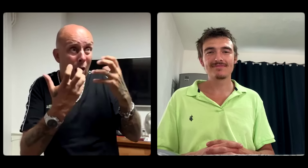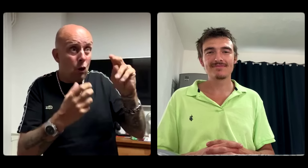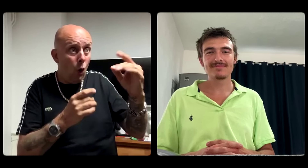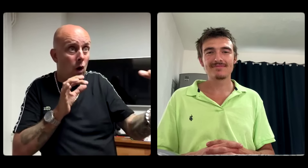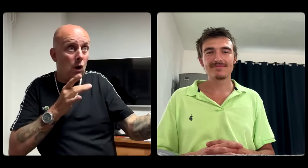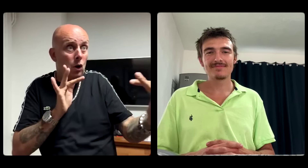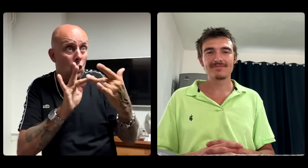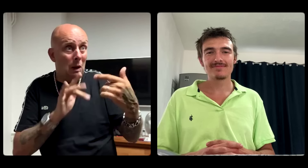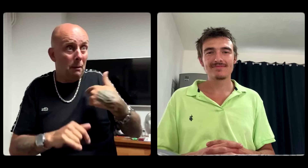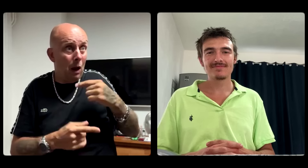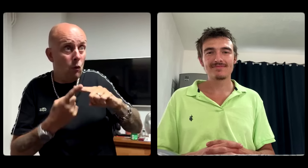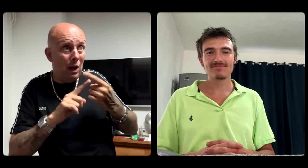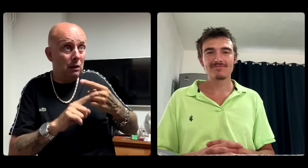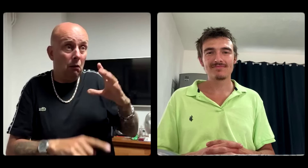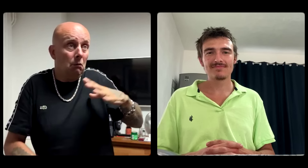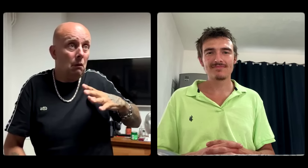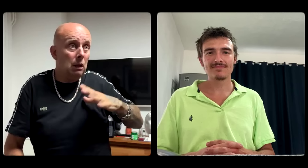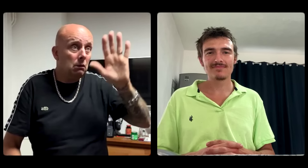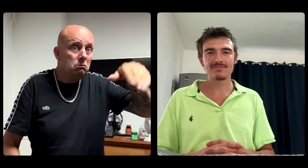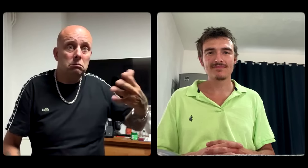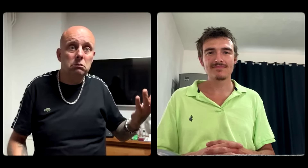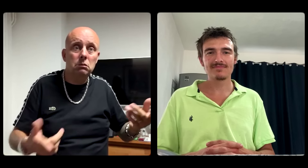Nergens, wat zeg je allemaal?